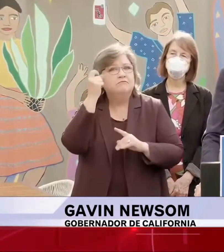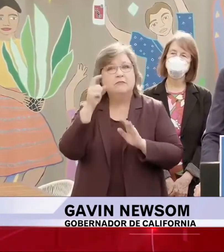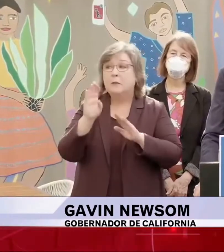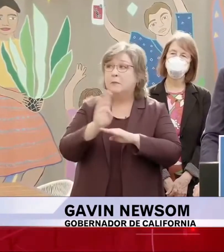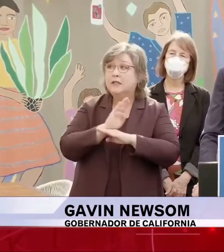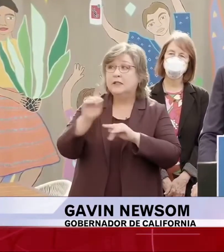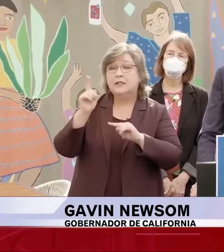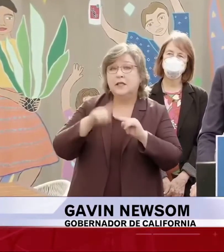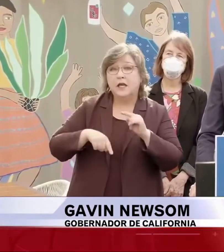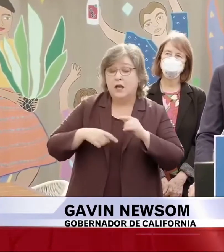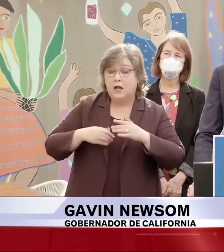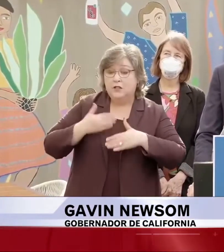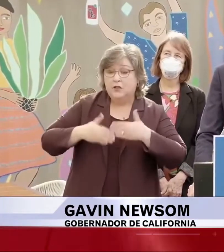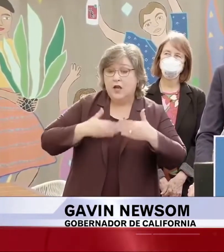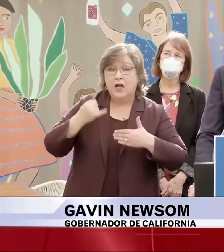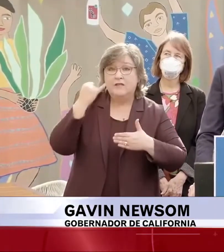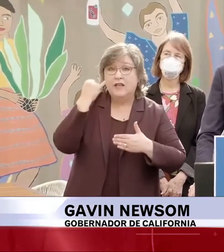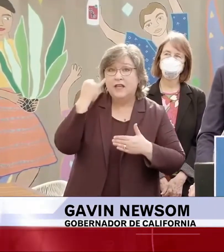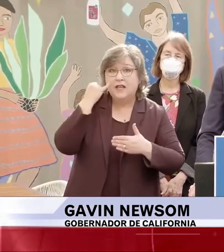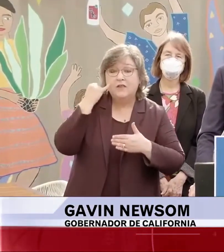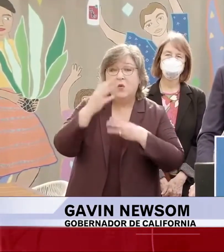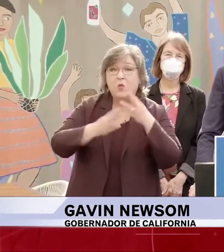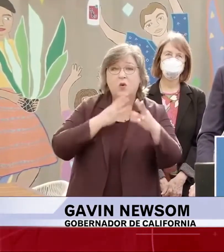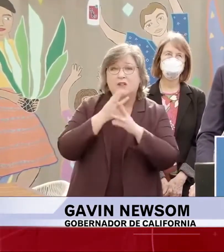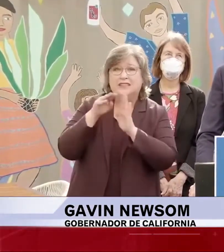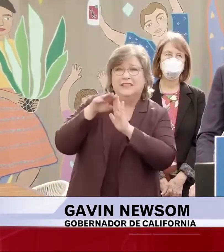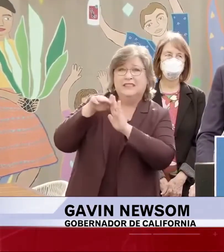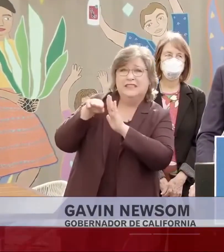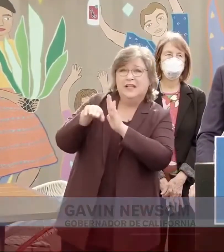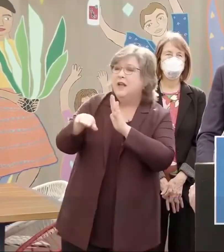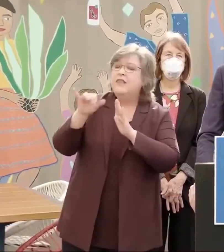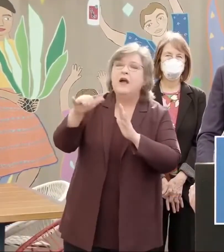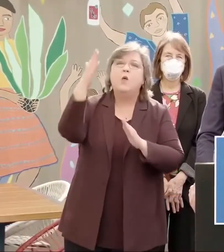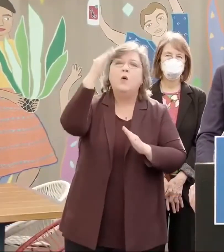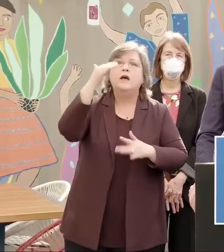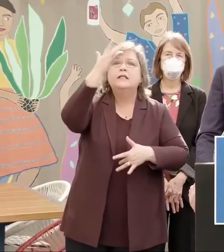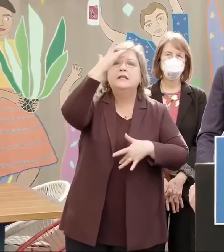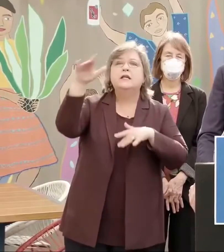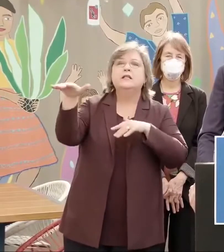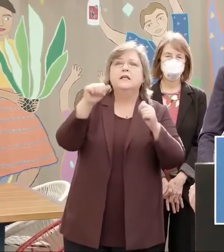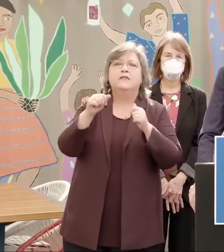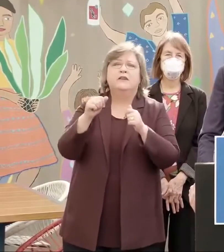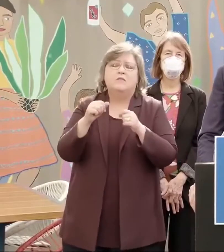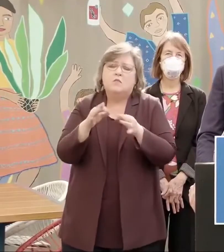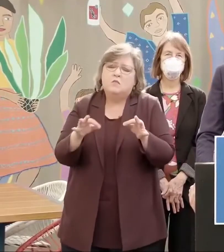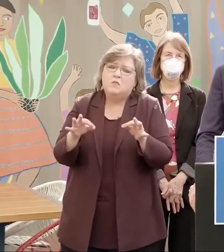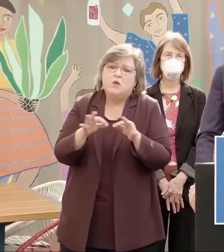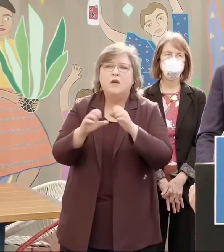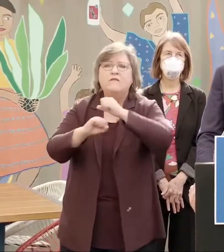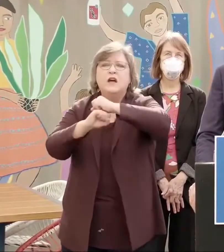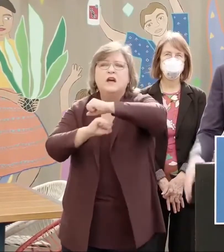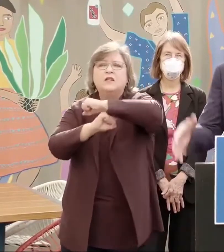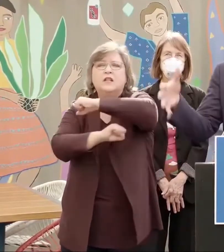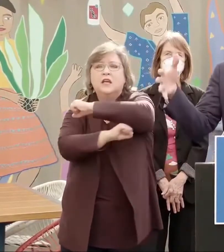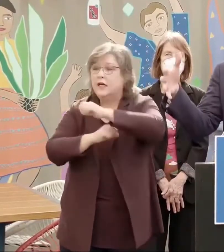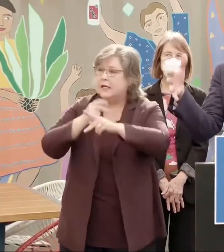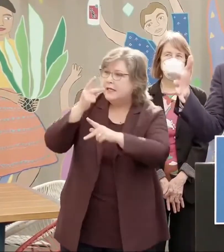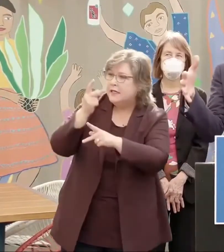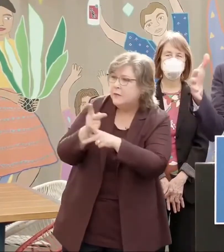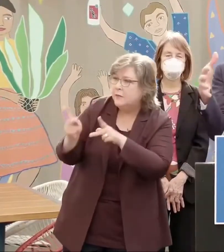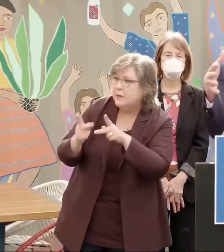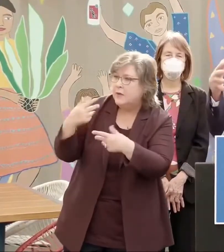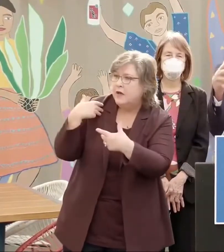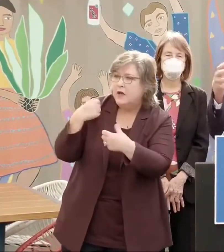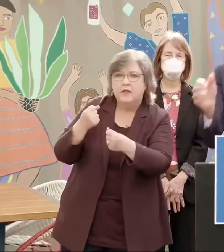Las empresas no pueden prosperar en un mundo que está fallando y es por eso que el permiso de tiempo libre por enfermedad es fundamental. Mantener a las